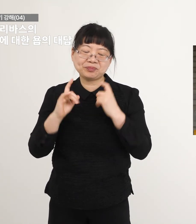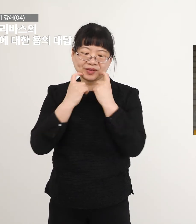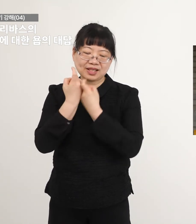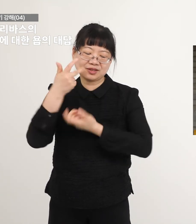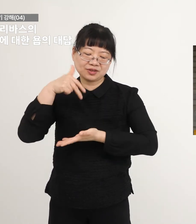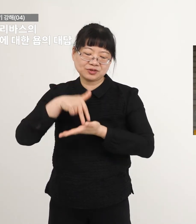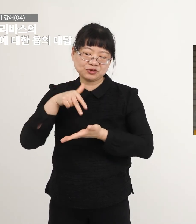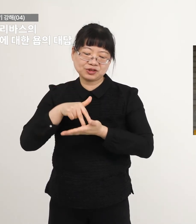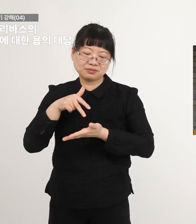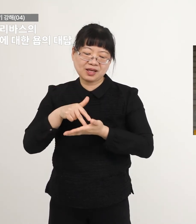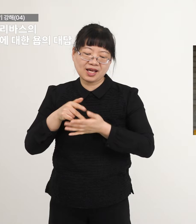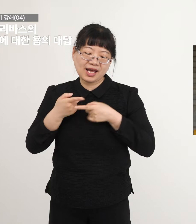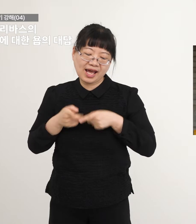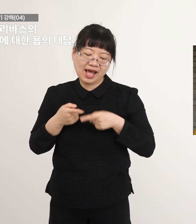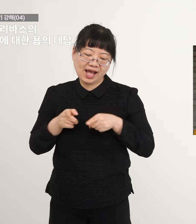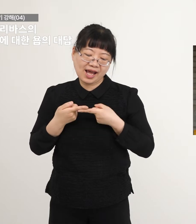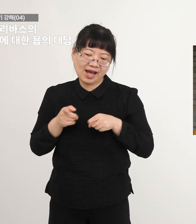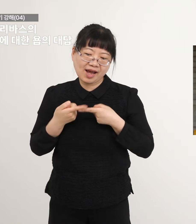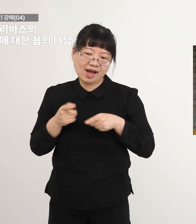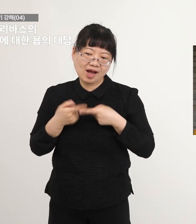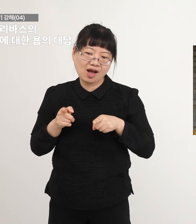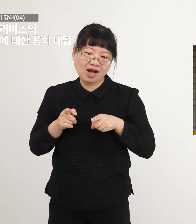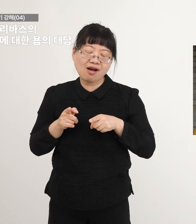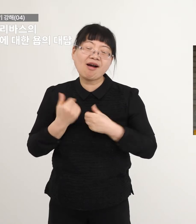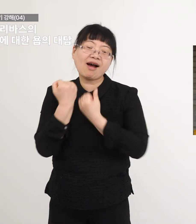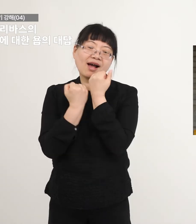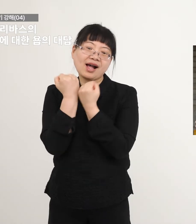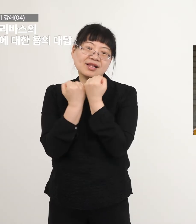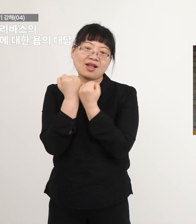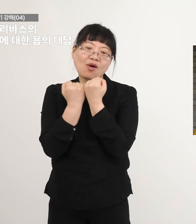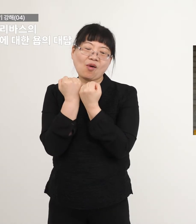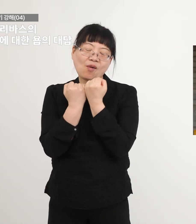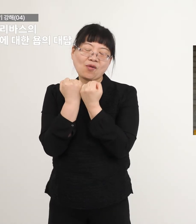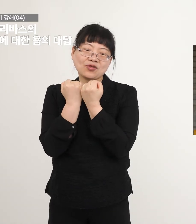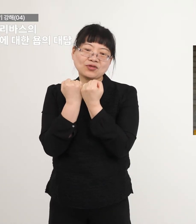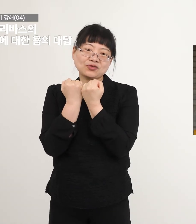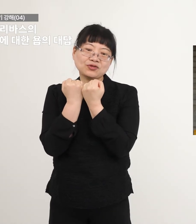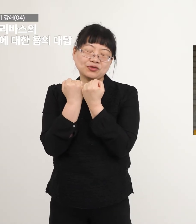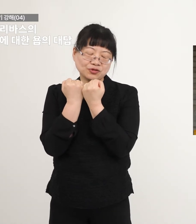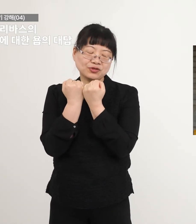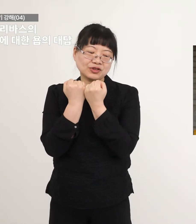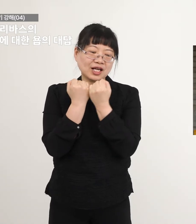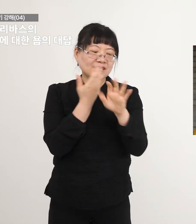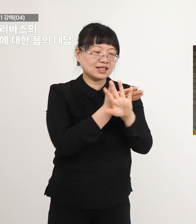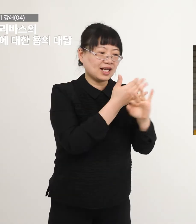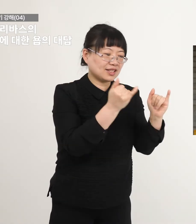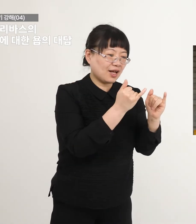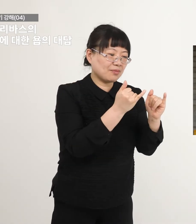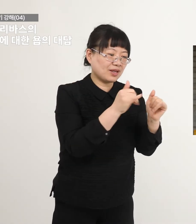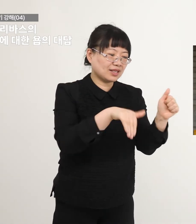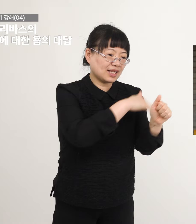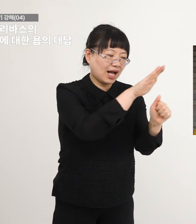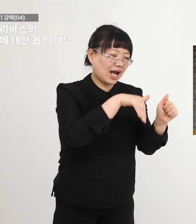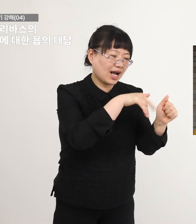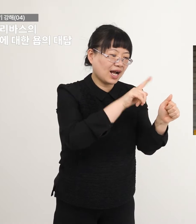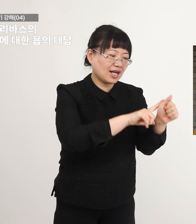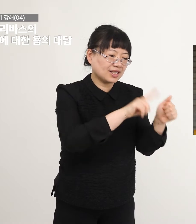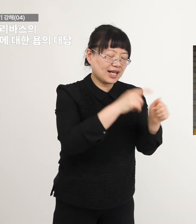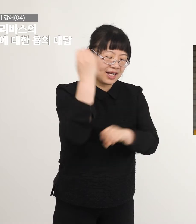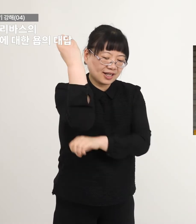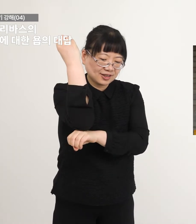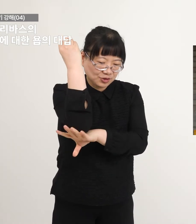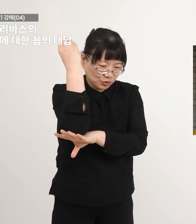분석이나 주관적인 해석을 함부로 상대방의 상황에 잣대로 들이대는